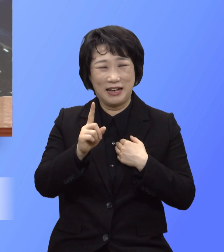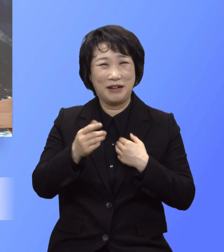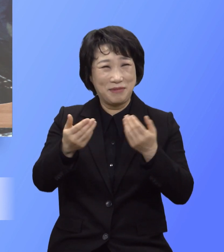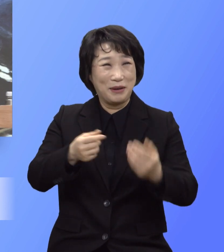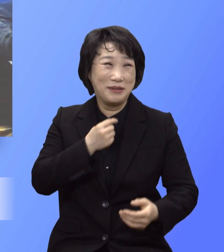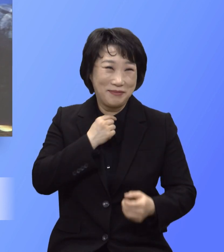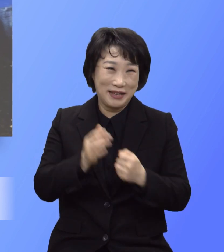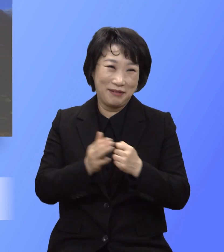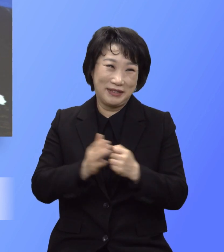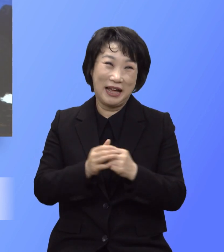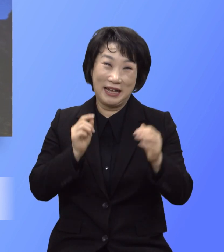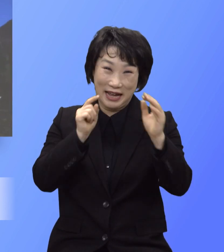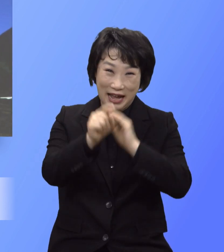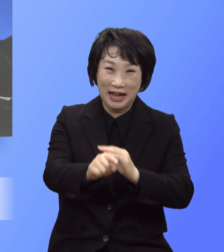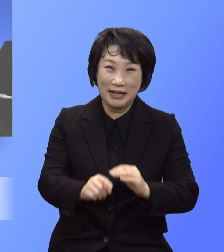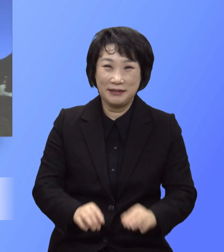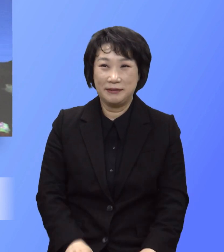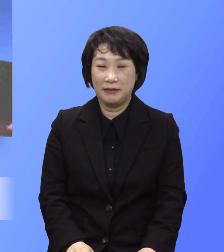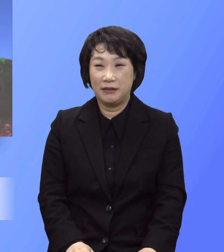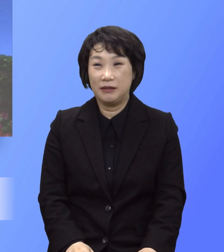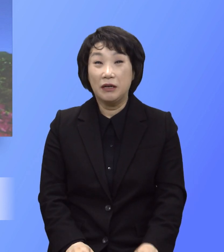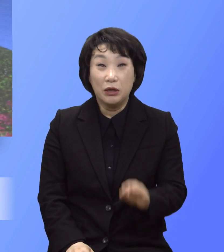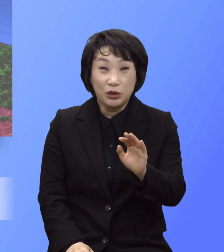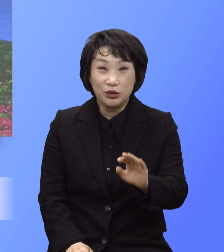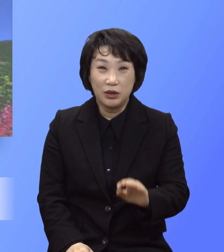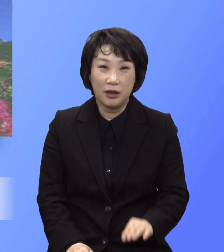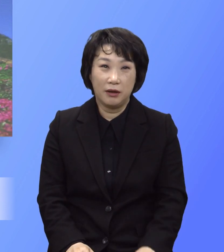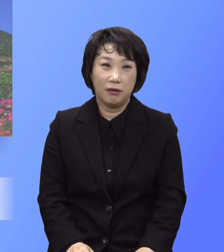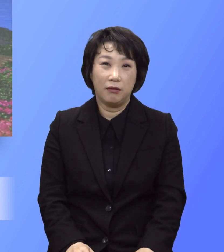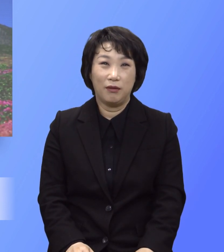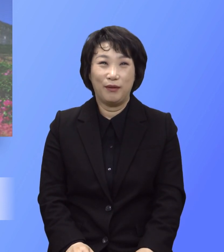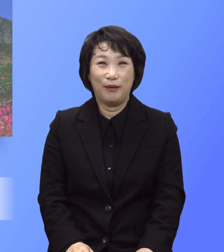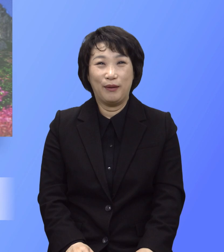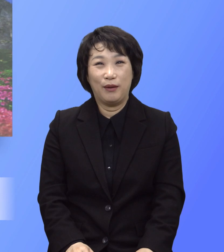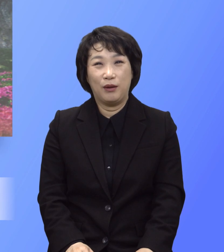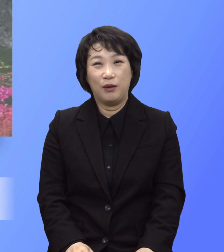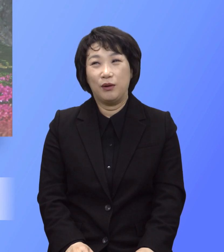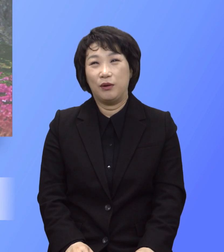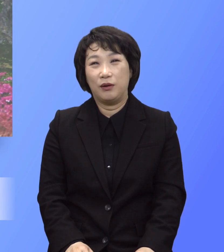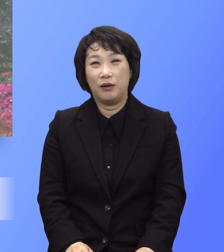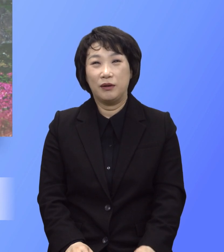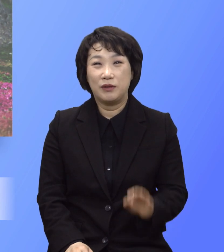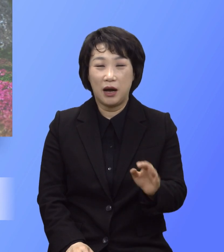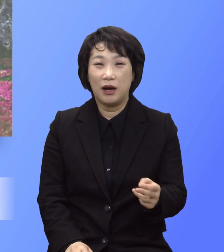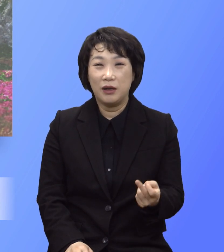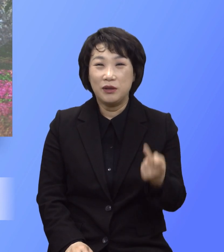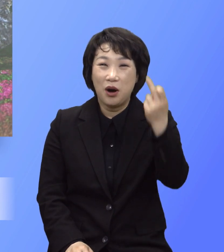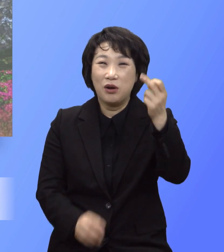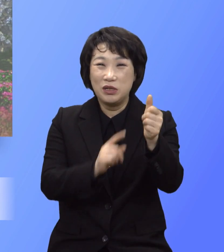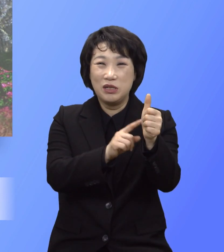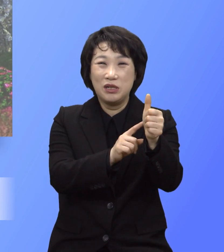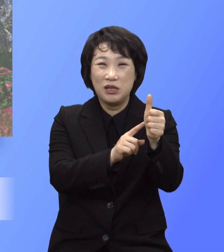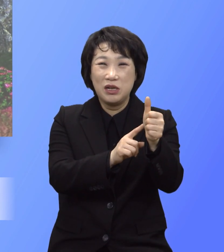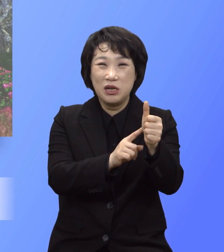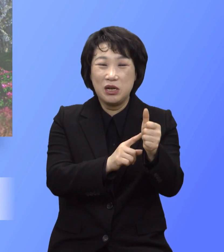싶어서. 예. 근데 아니 총이 총자루가